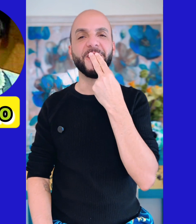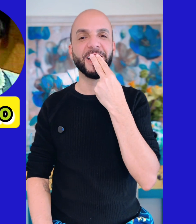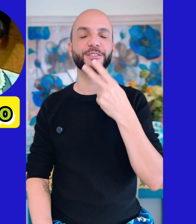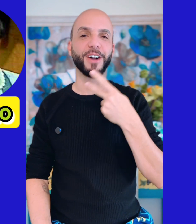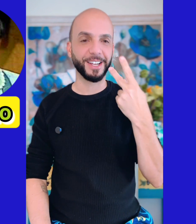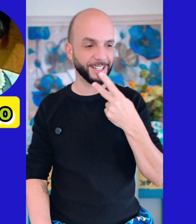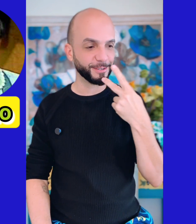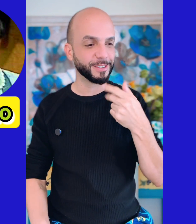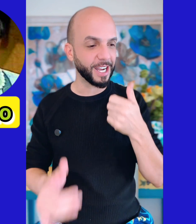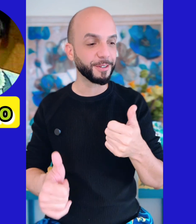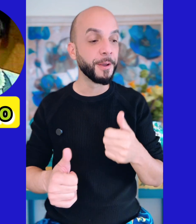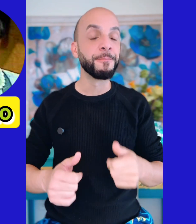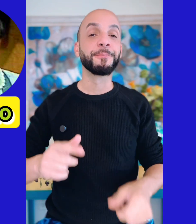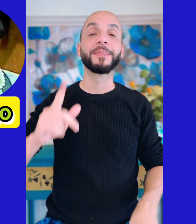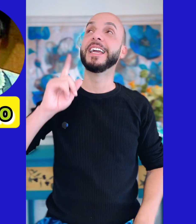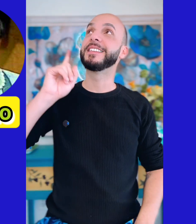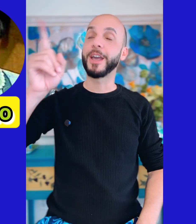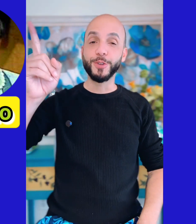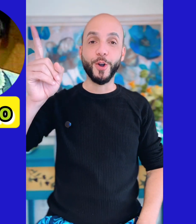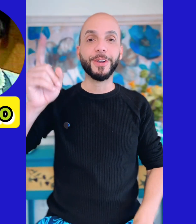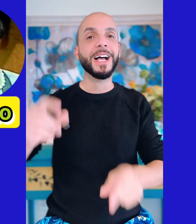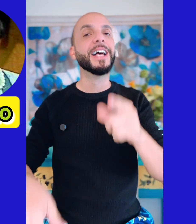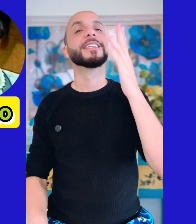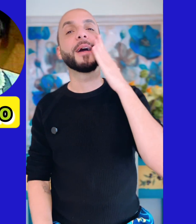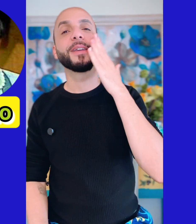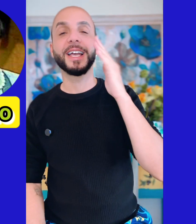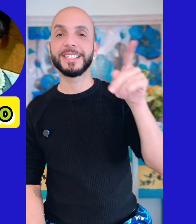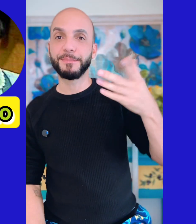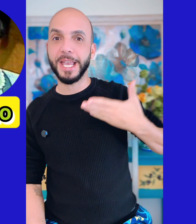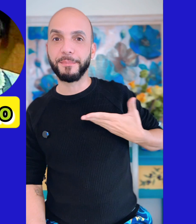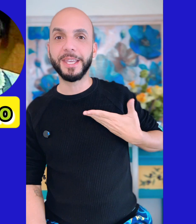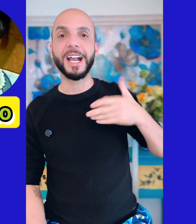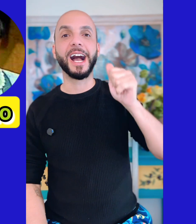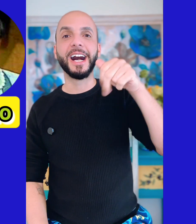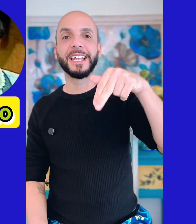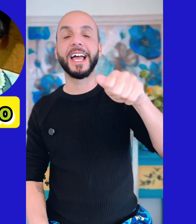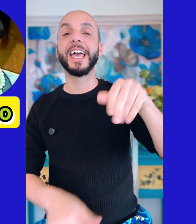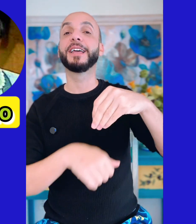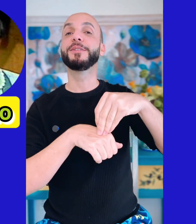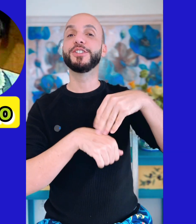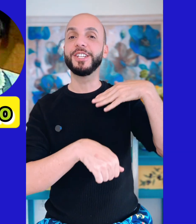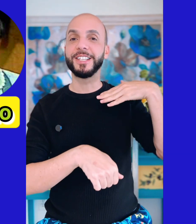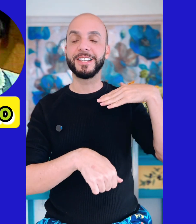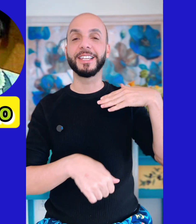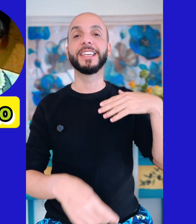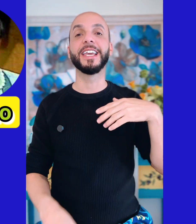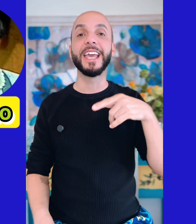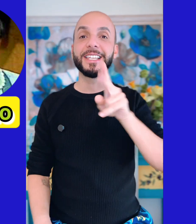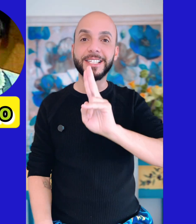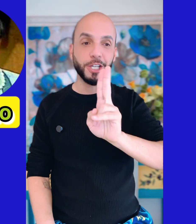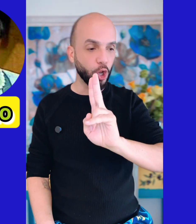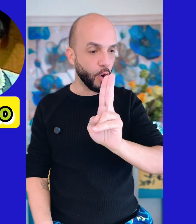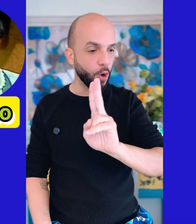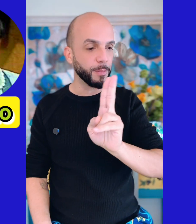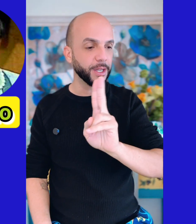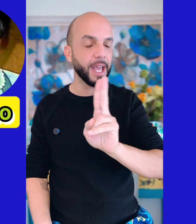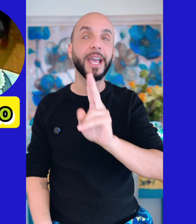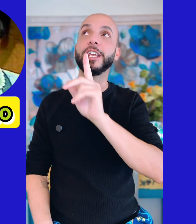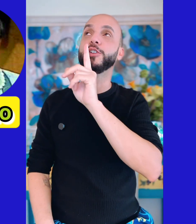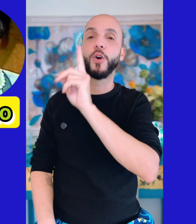Ele falando, certo? Esse é o nhonho. Sabe que essa minha amiga, a Ana, ela me disse que esse nome, né,